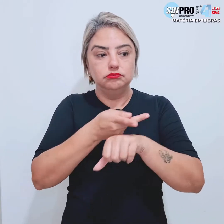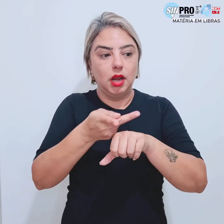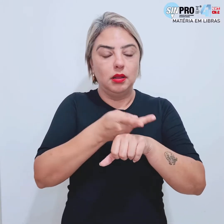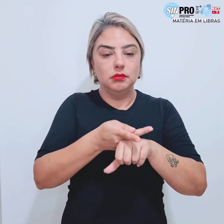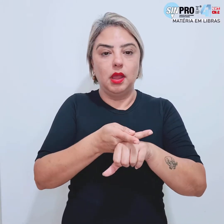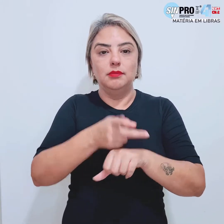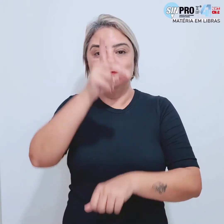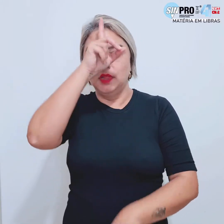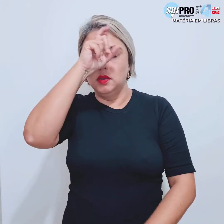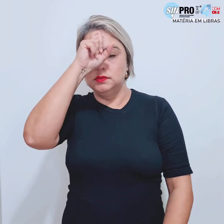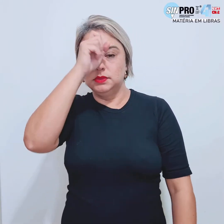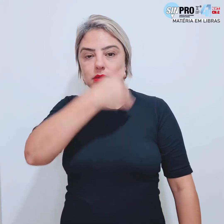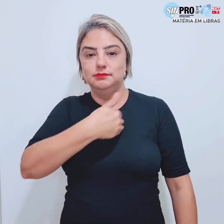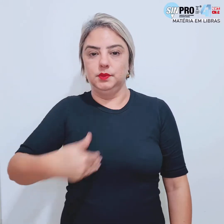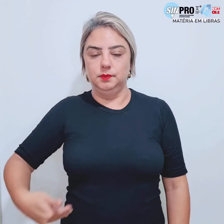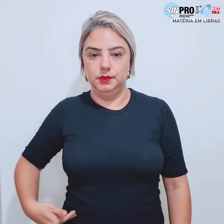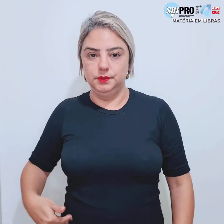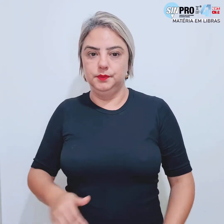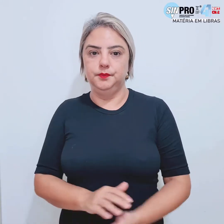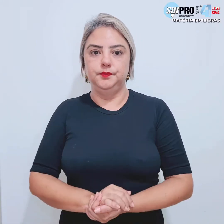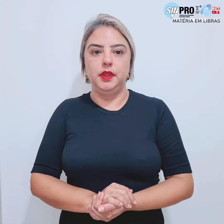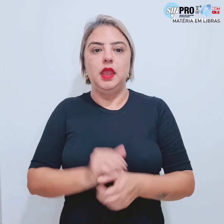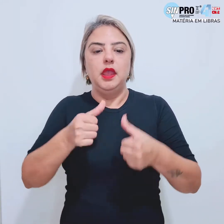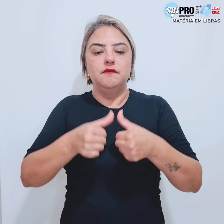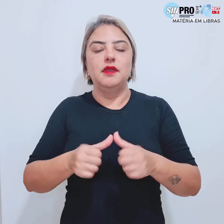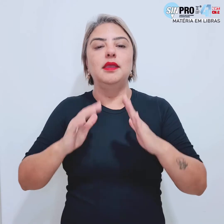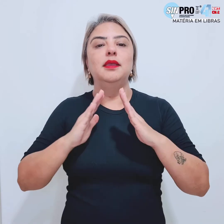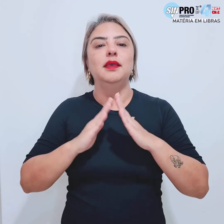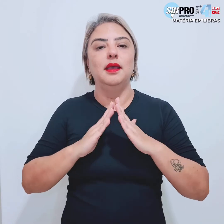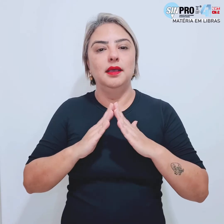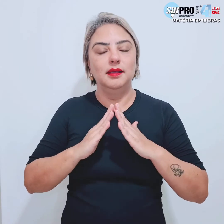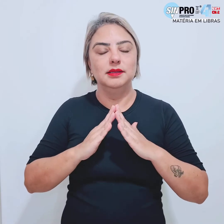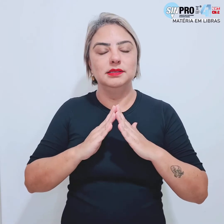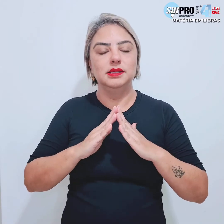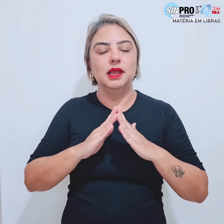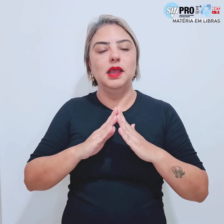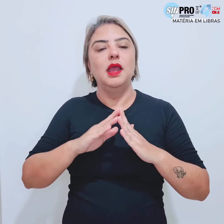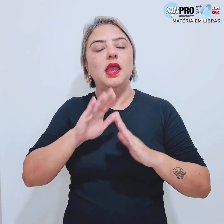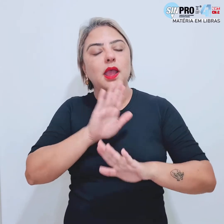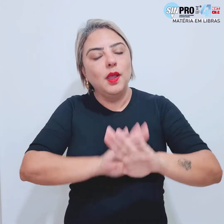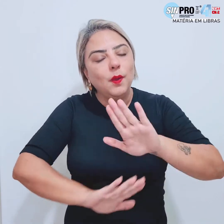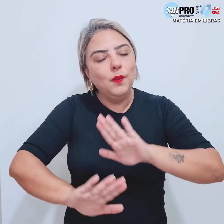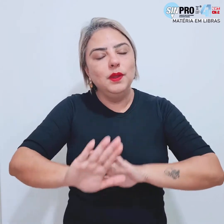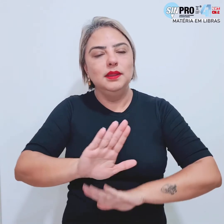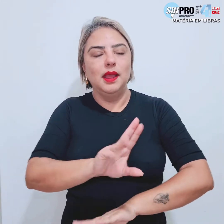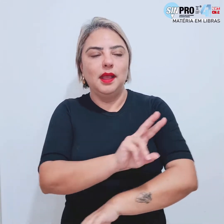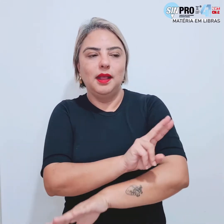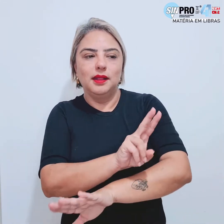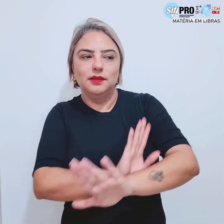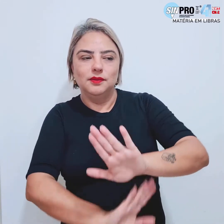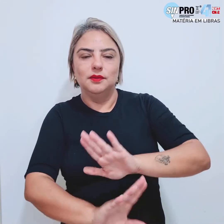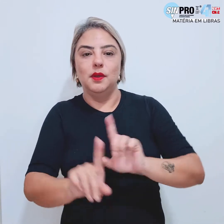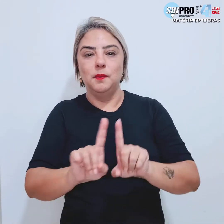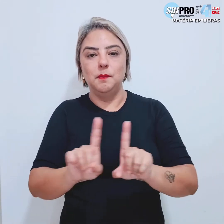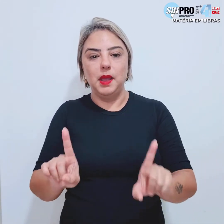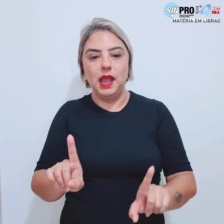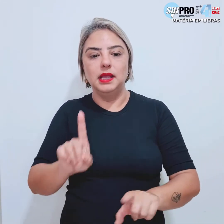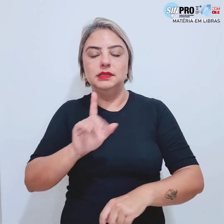procura por hospitais públicos, ficar em casa é um ato de cuidado, mas também de